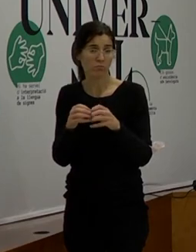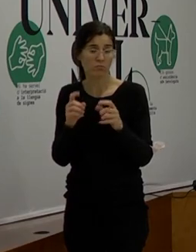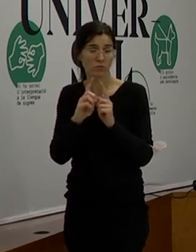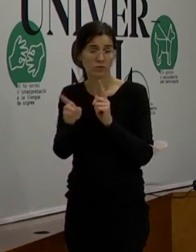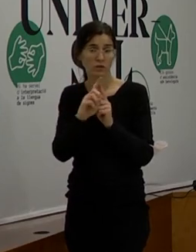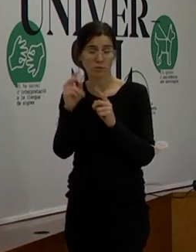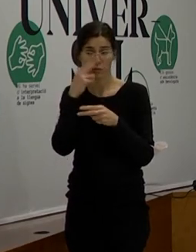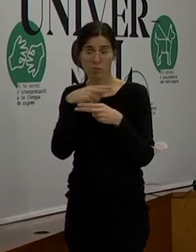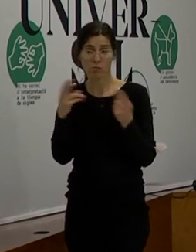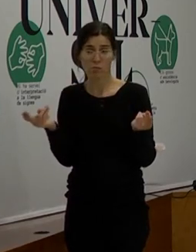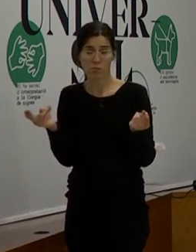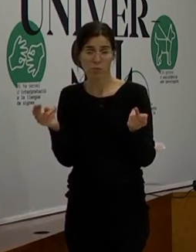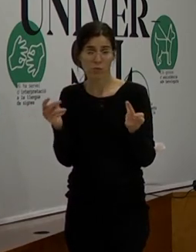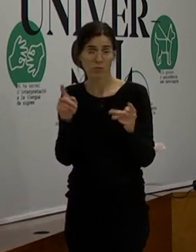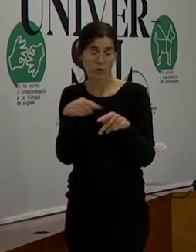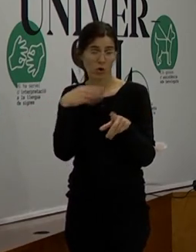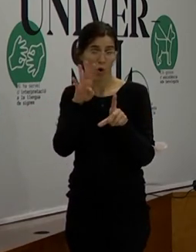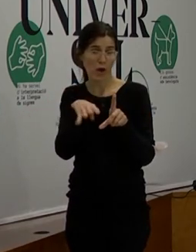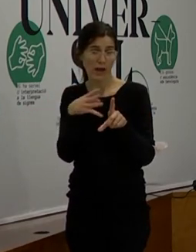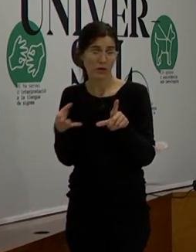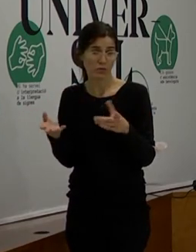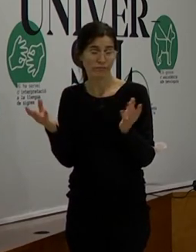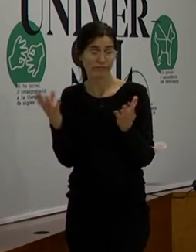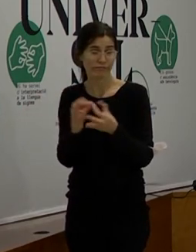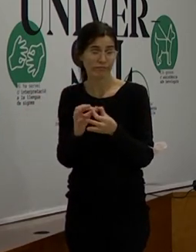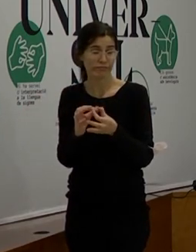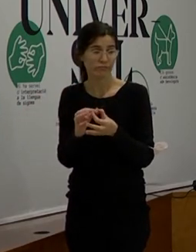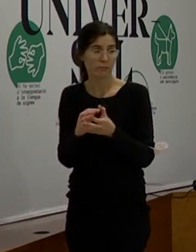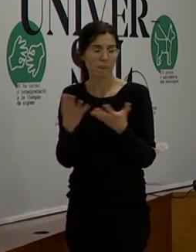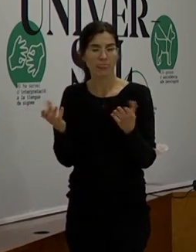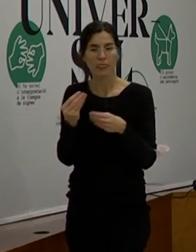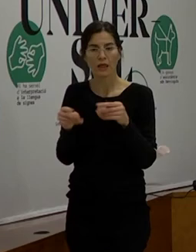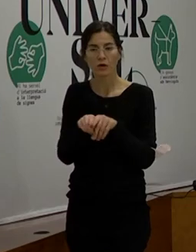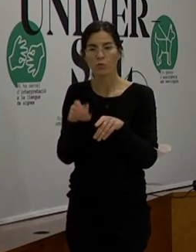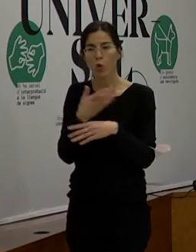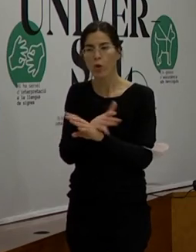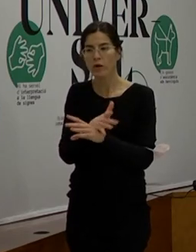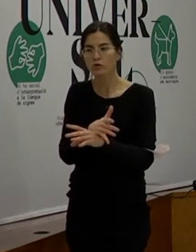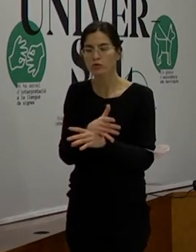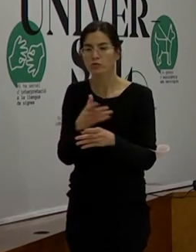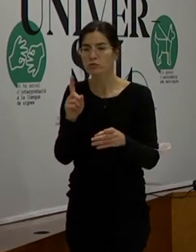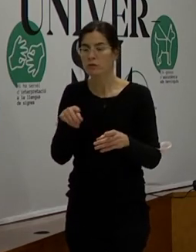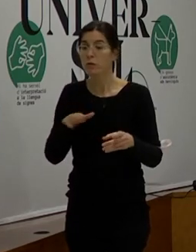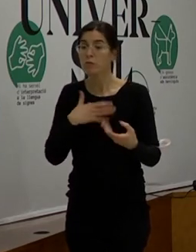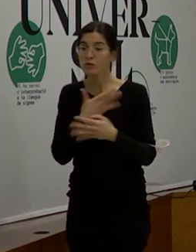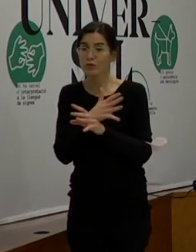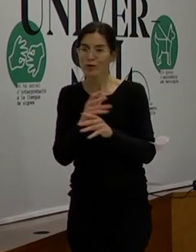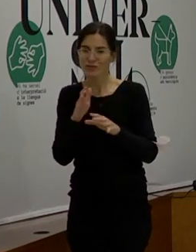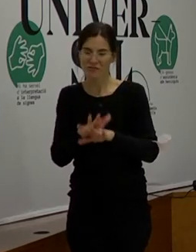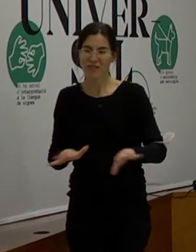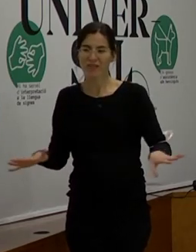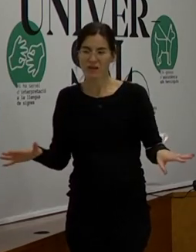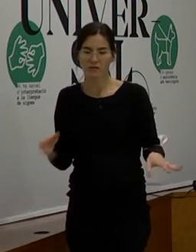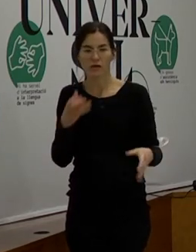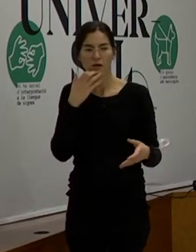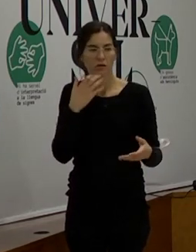sense ser-ho, però posant uns horaris. Vale? Bueno, anem a jugar a jocs i també poden haver-hi jocs infantils. Clar, el